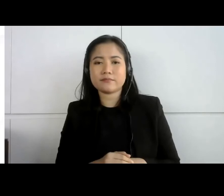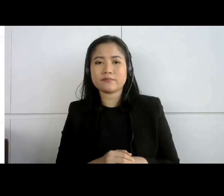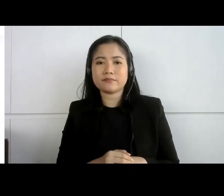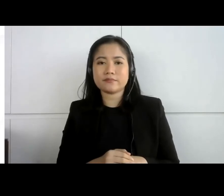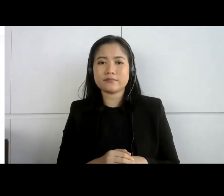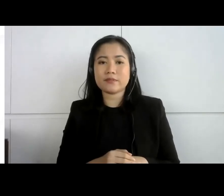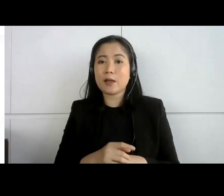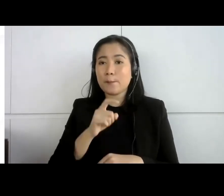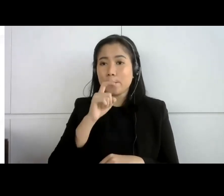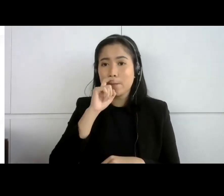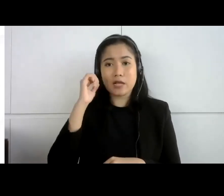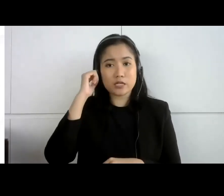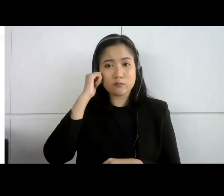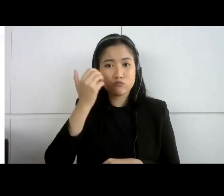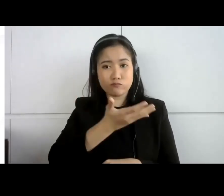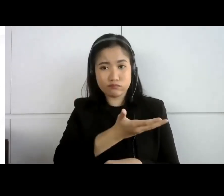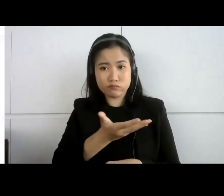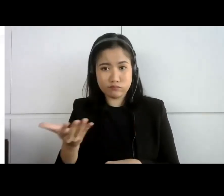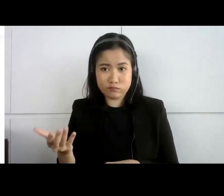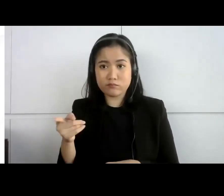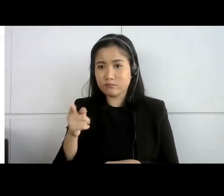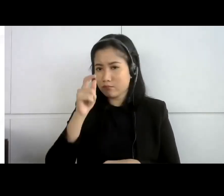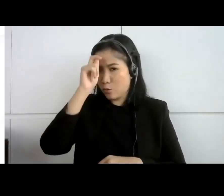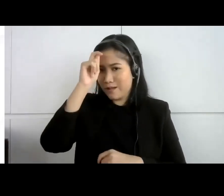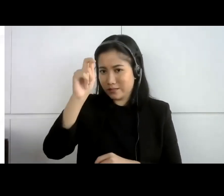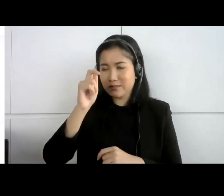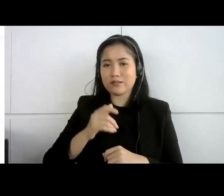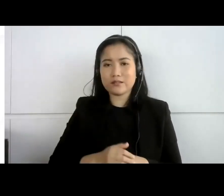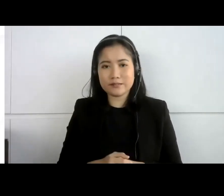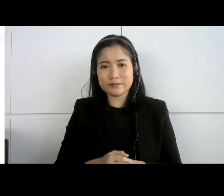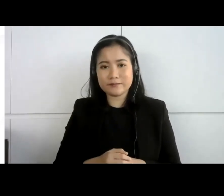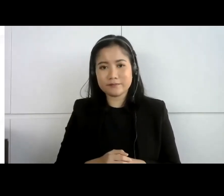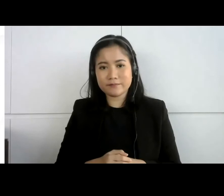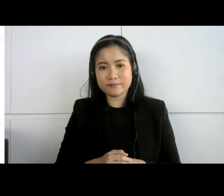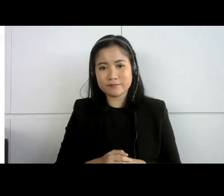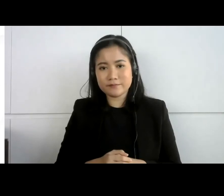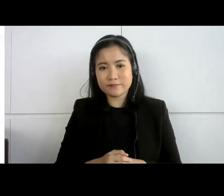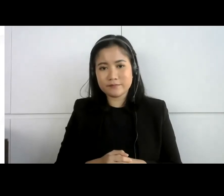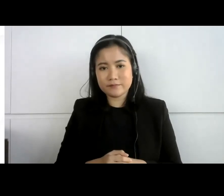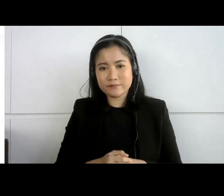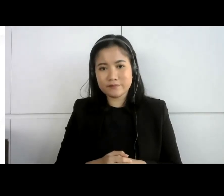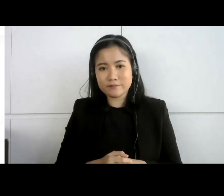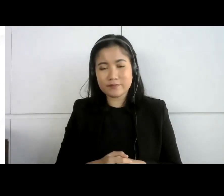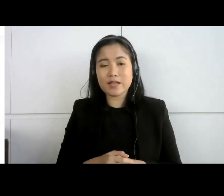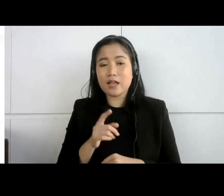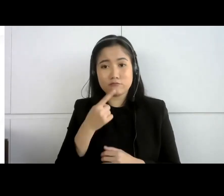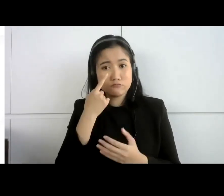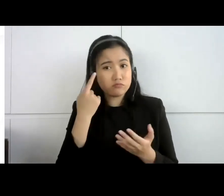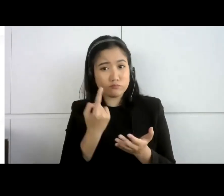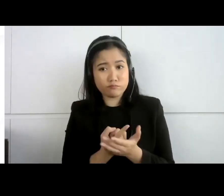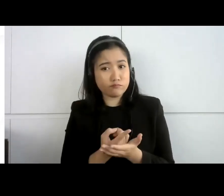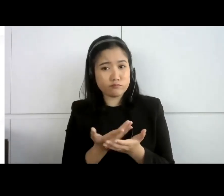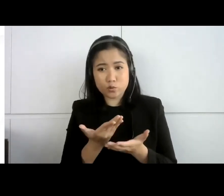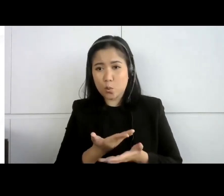Bapak, Ibu, peserta webinar yang saya hormati, tentu ketika kami melihat hal ini sangat